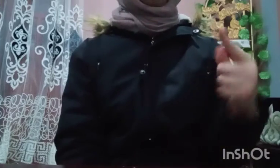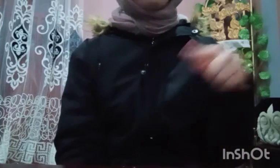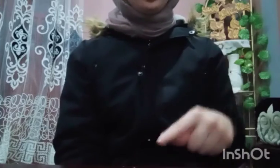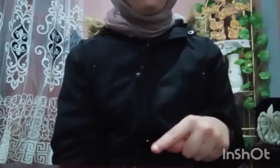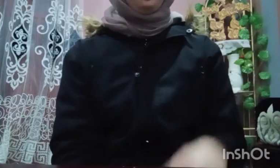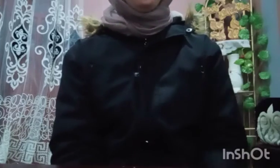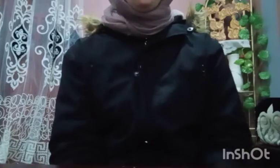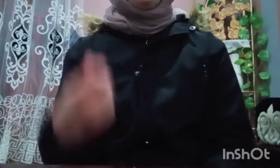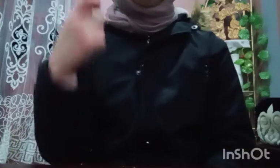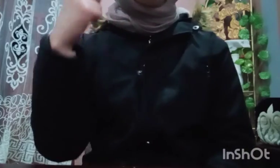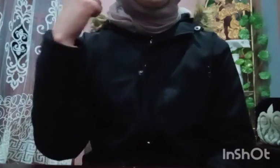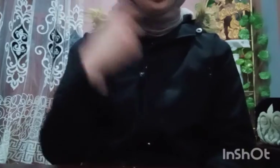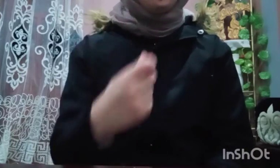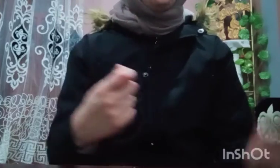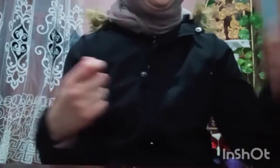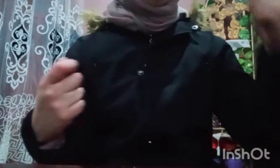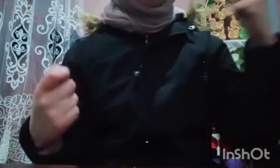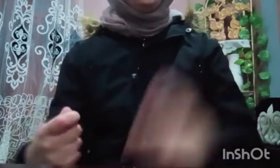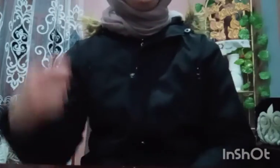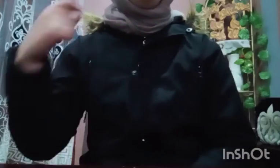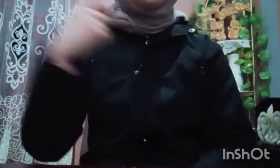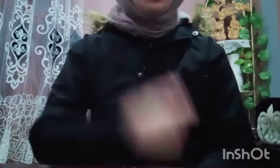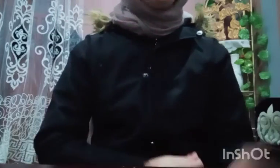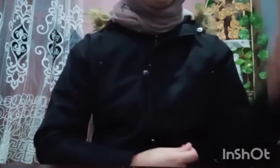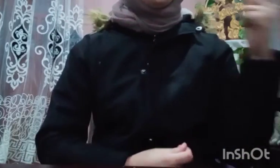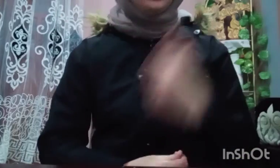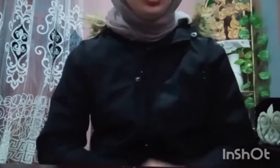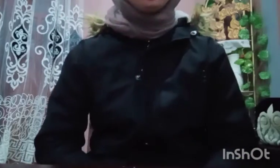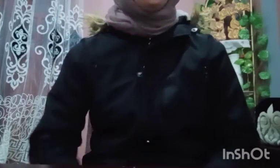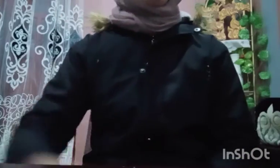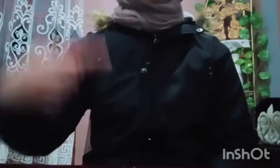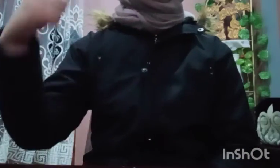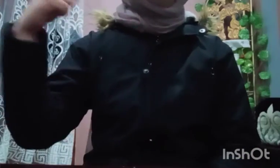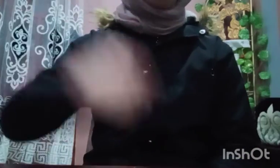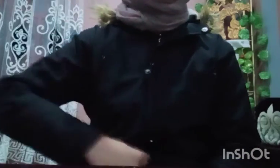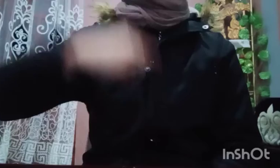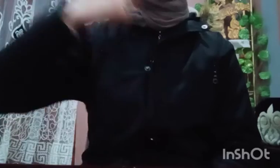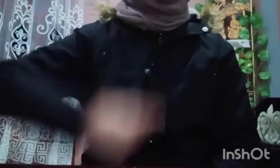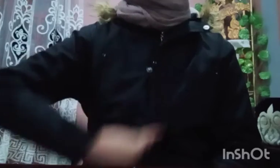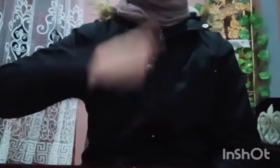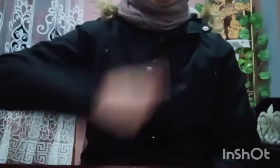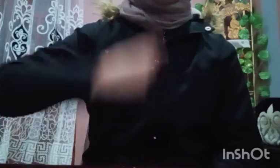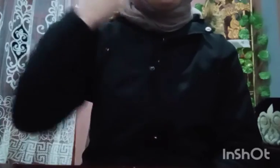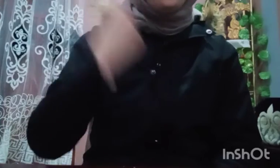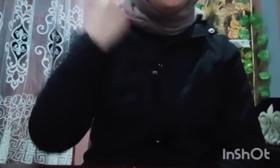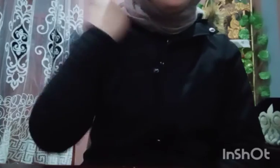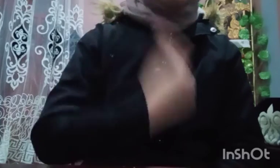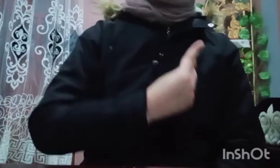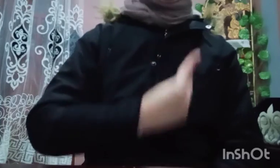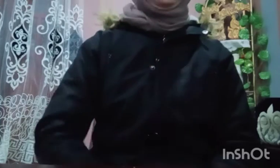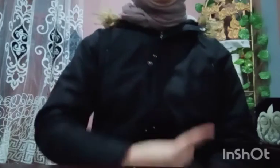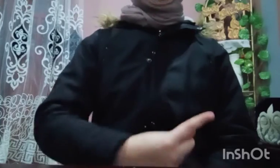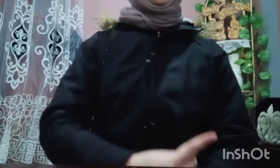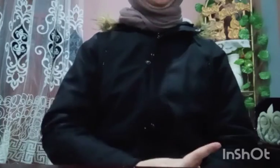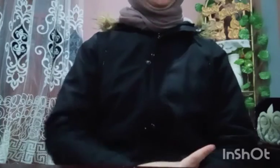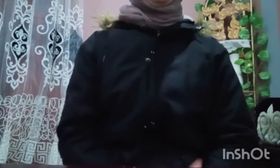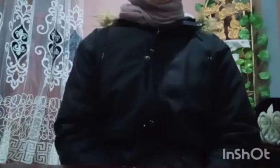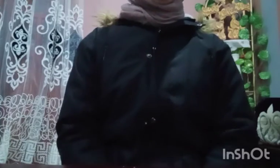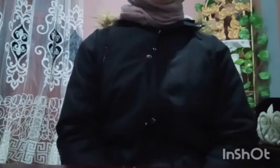وطقت فيه واجتهدت وحليت وتعبت وقريت وديت من اكبر العلامات في هذيك الماده. انا حابه